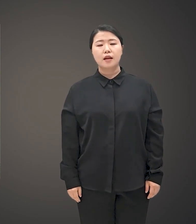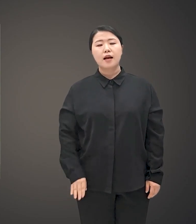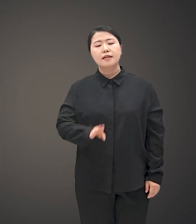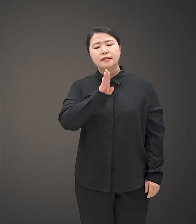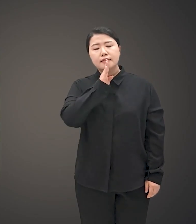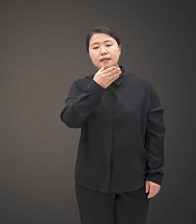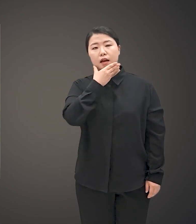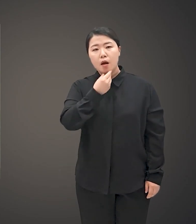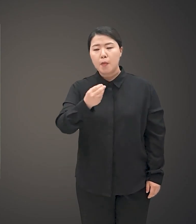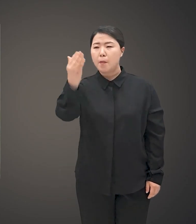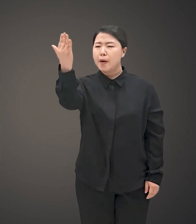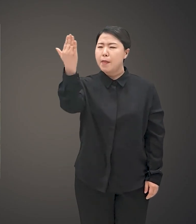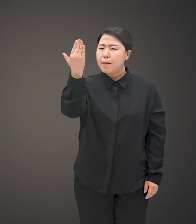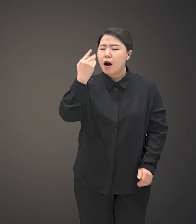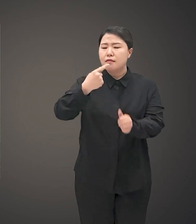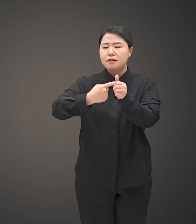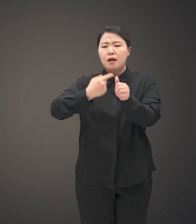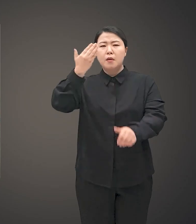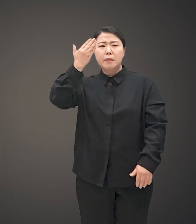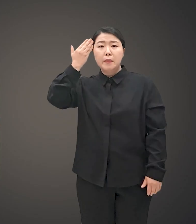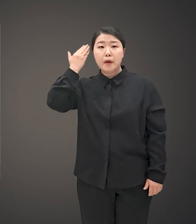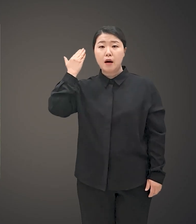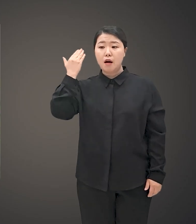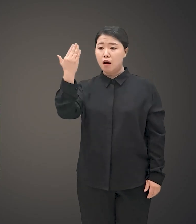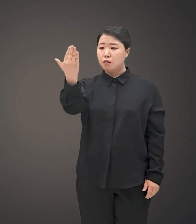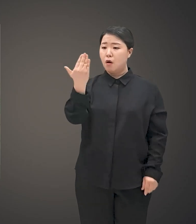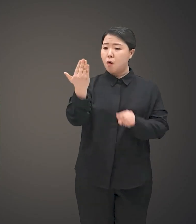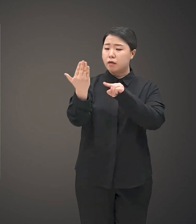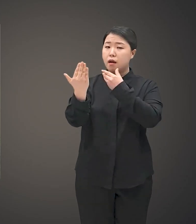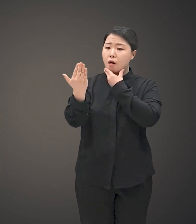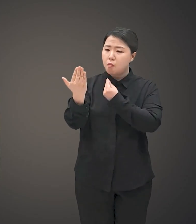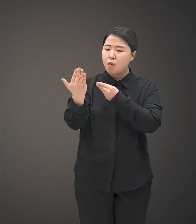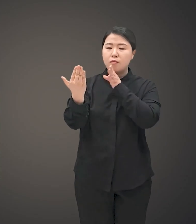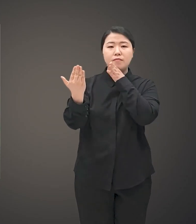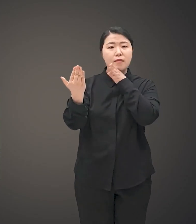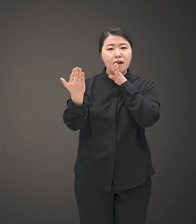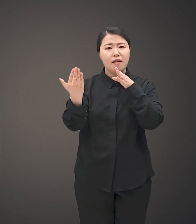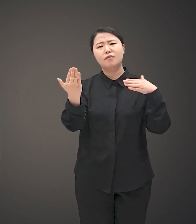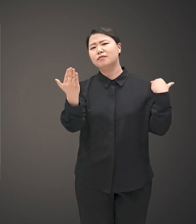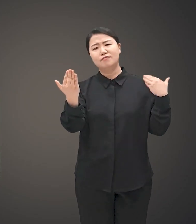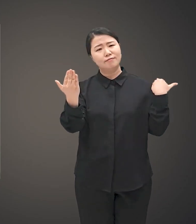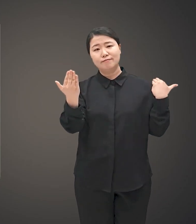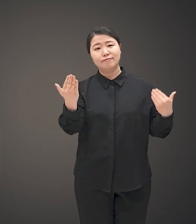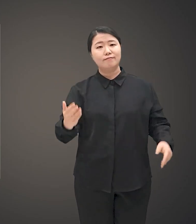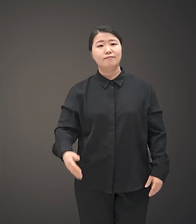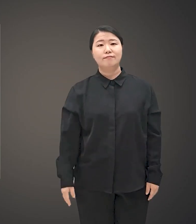진짜 행복은 모르는 사이에 지나가 버려. 지금 눈앞의 행복은 못 알아보는 거지.